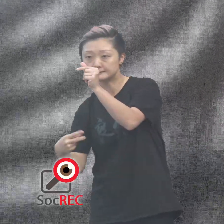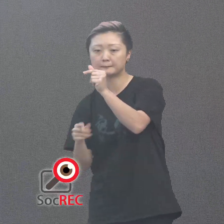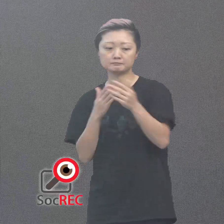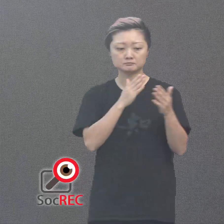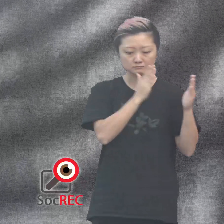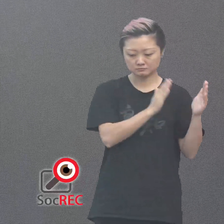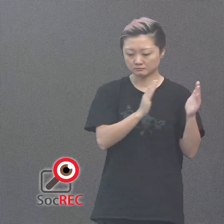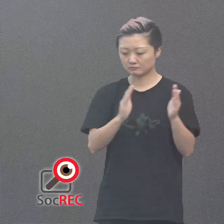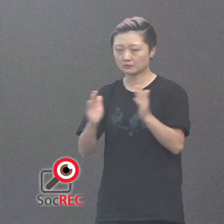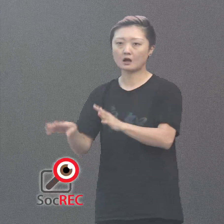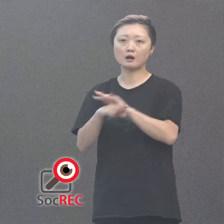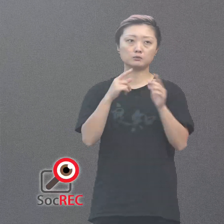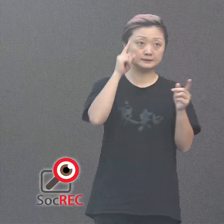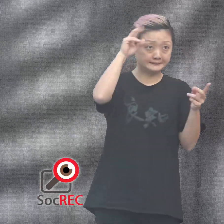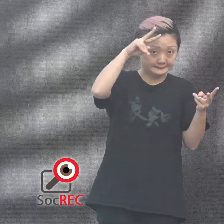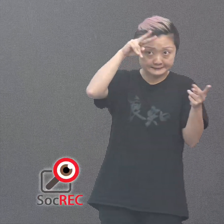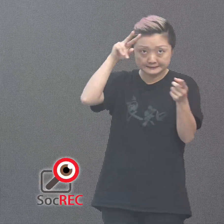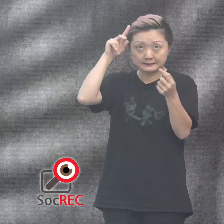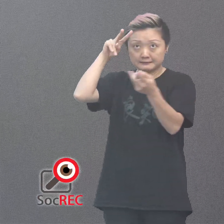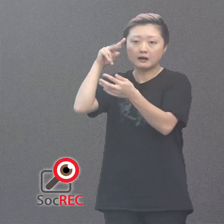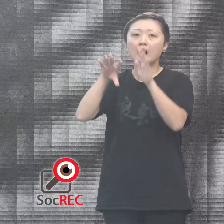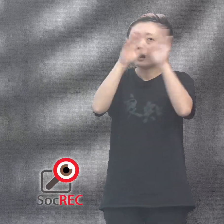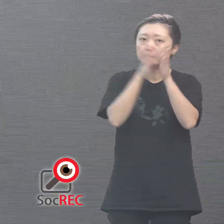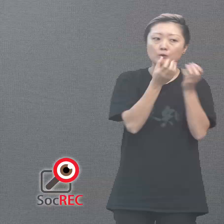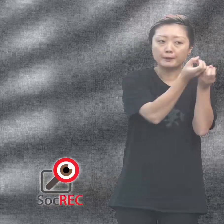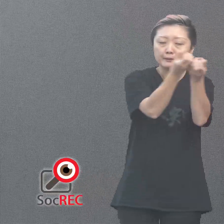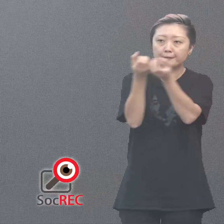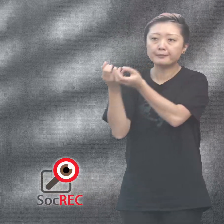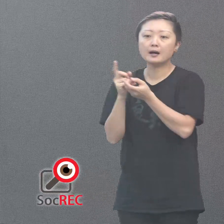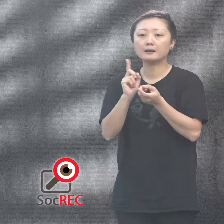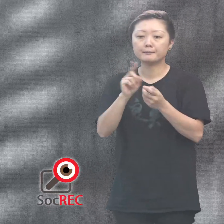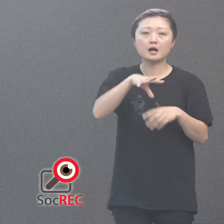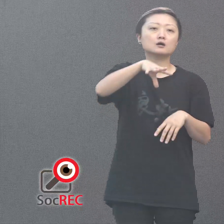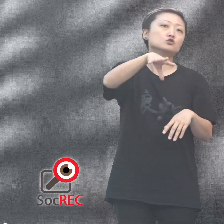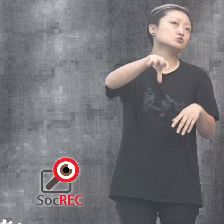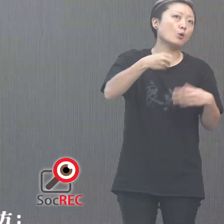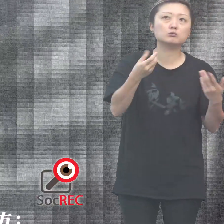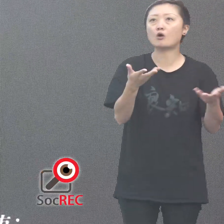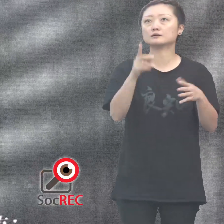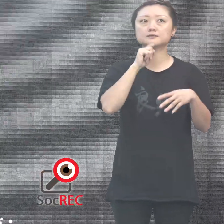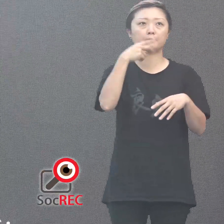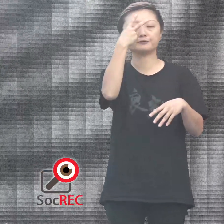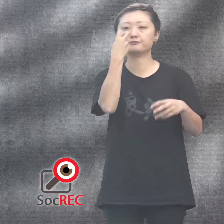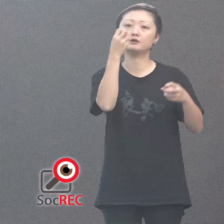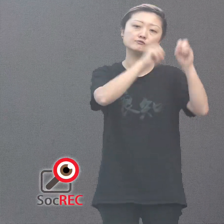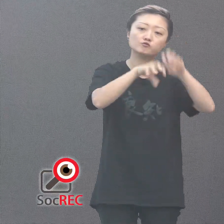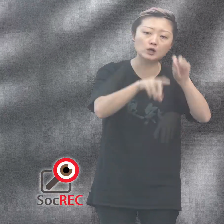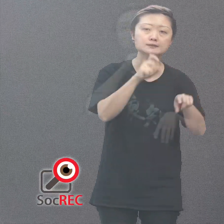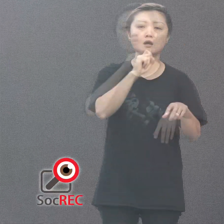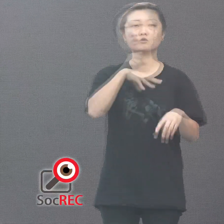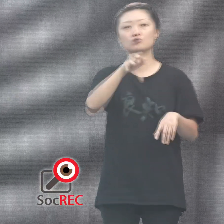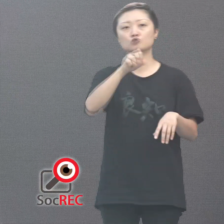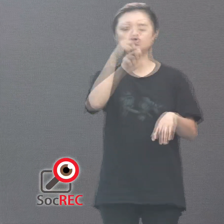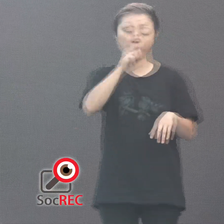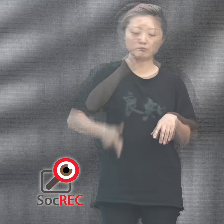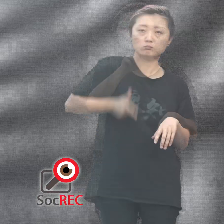逐日同佢計。咁所以喺每一個日子入邊，無論佢係用過啲乜嘢嘅武器啦，點樣係去亂